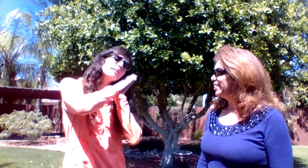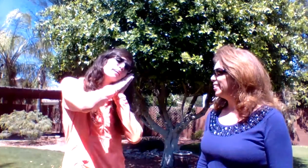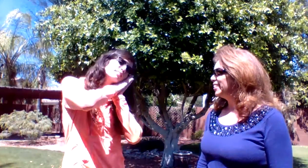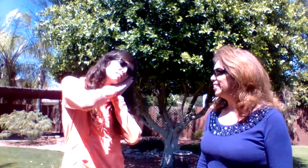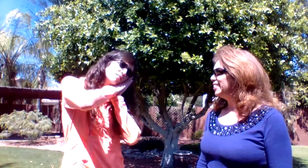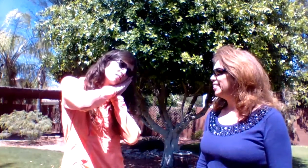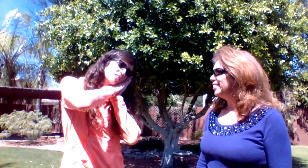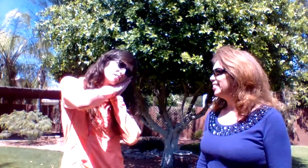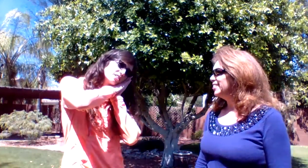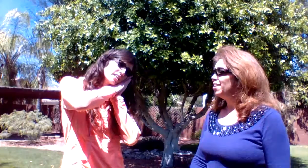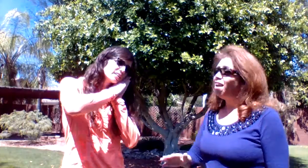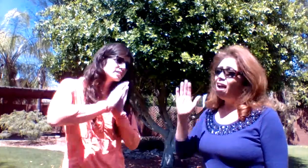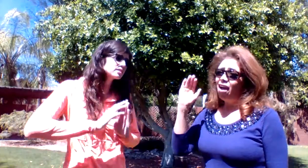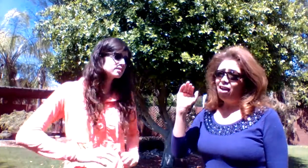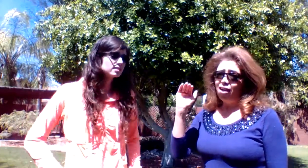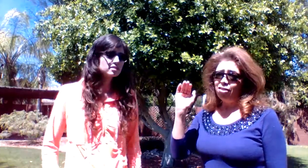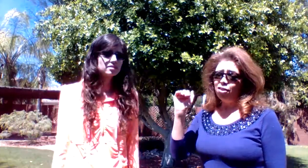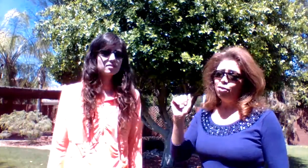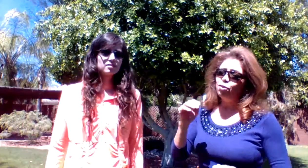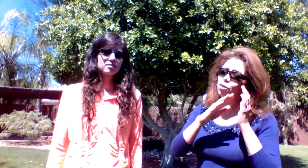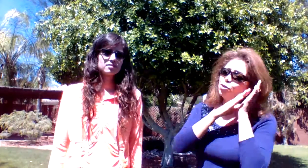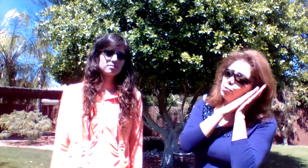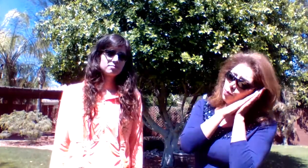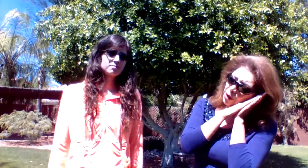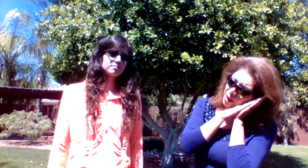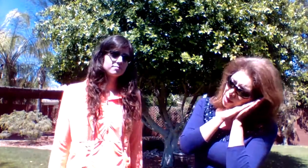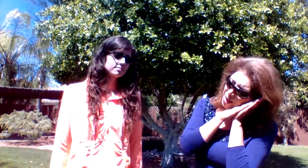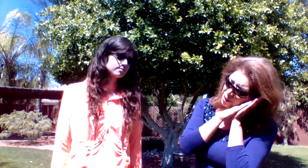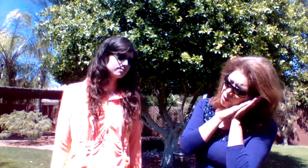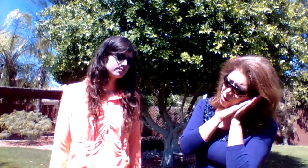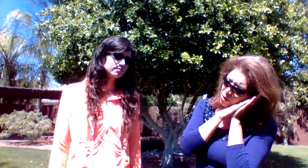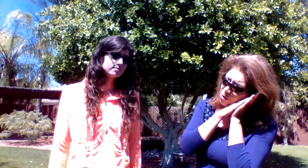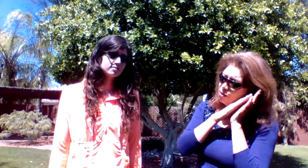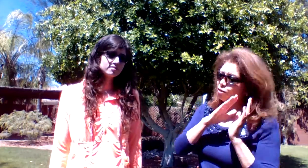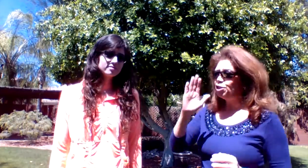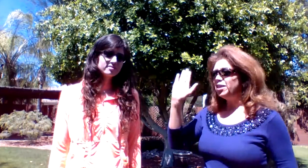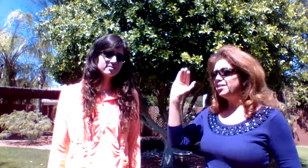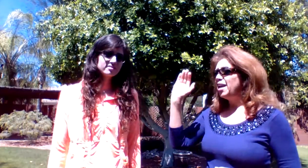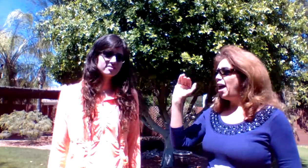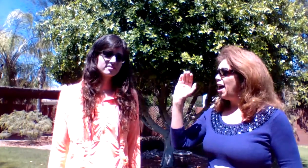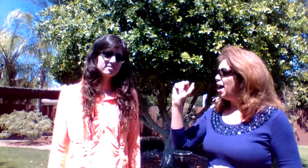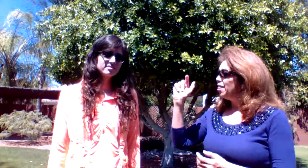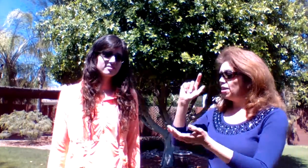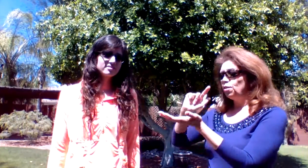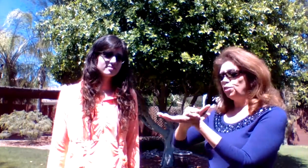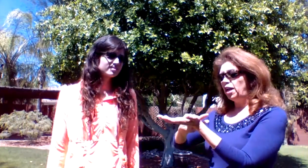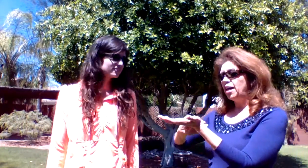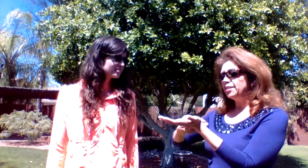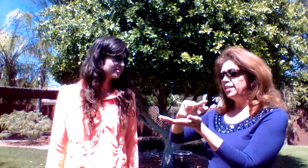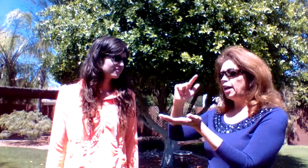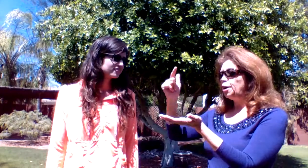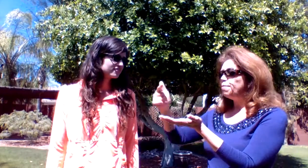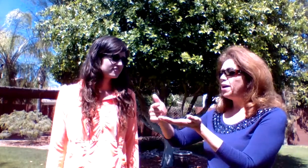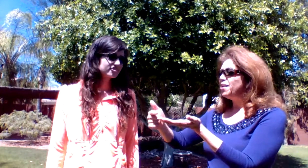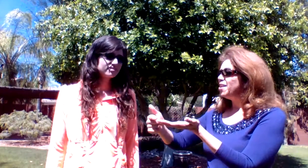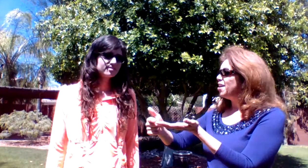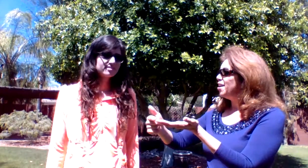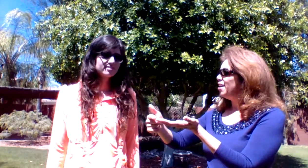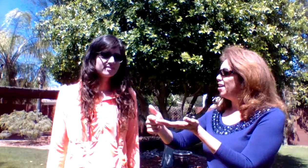buenas noches. Adiós, buenas noches. Adiós, hasta